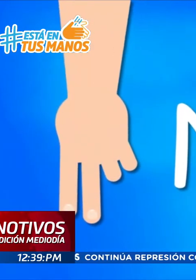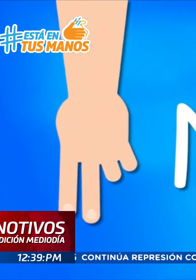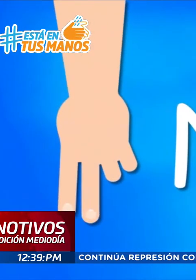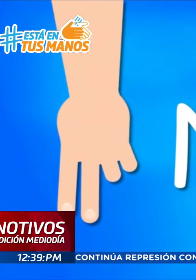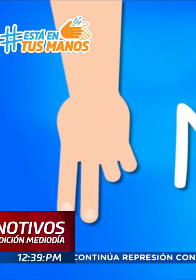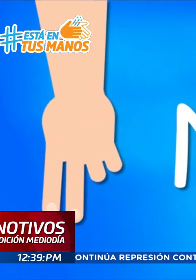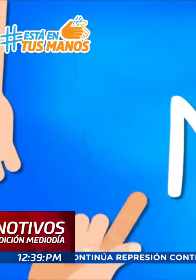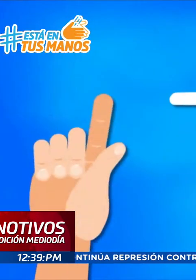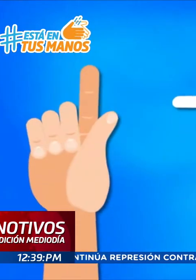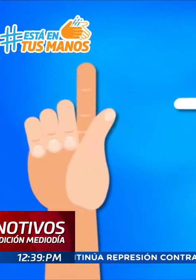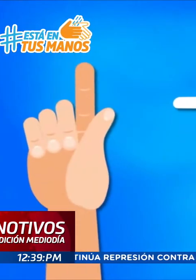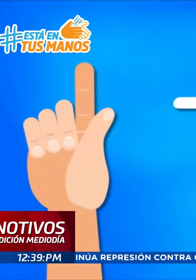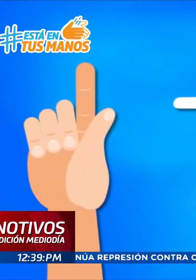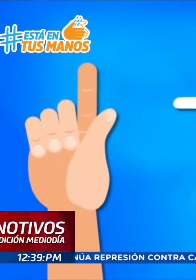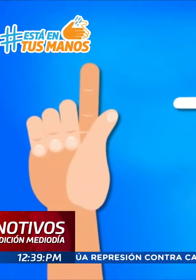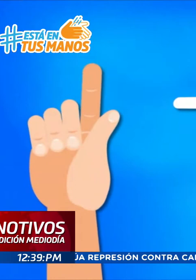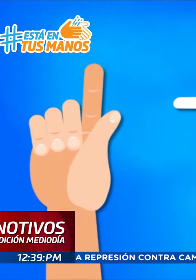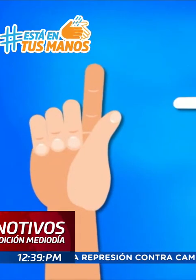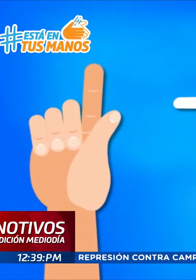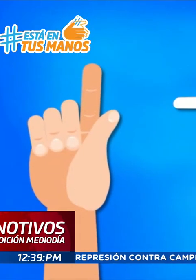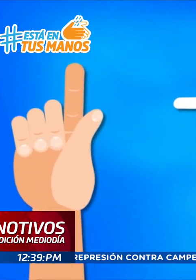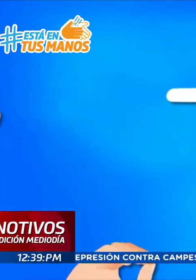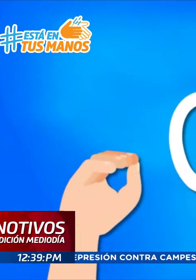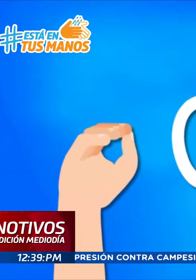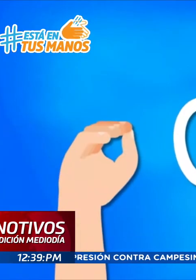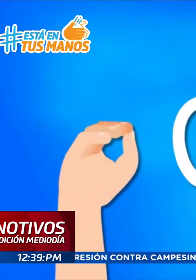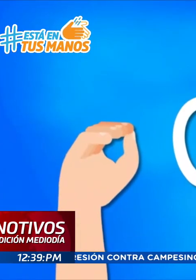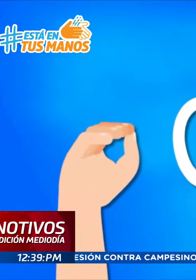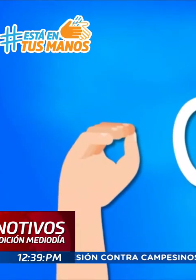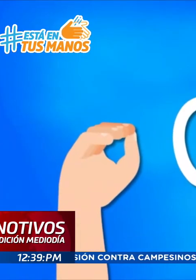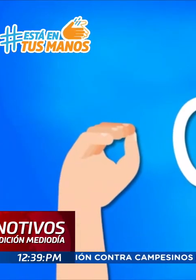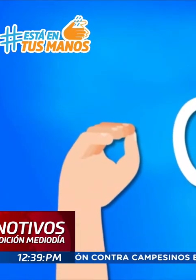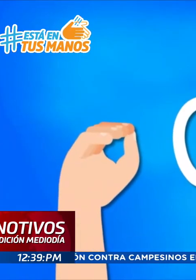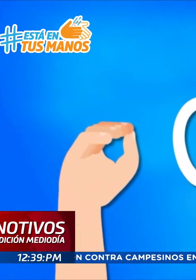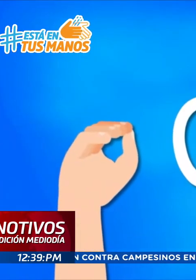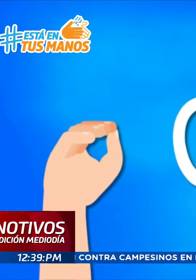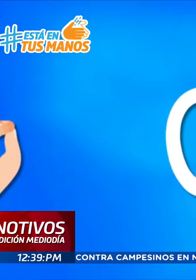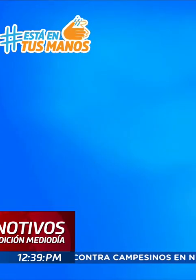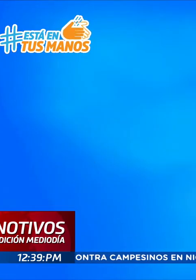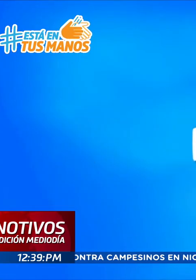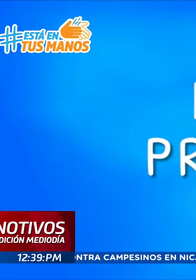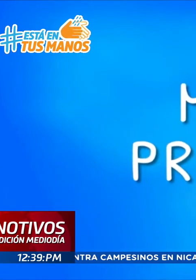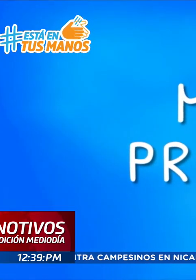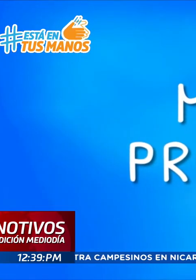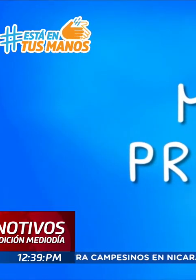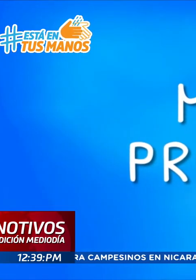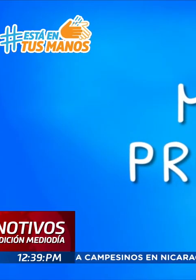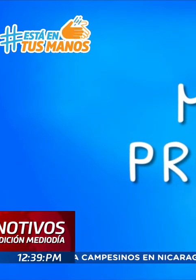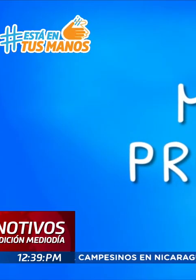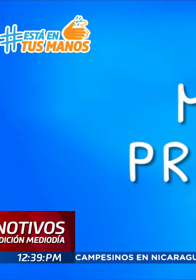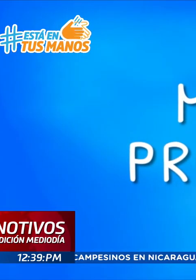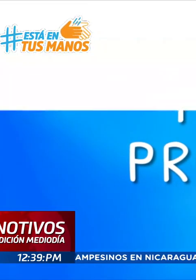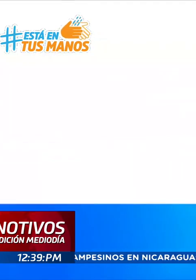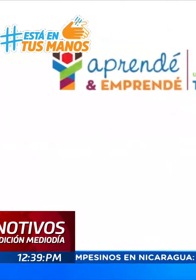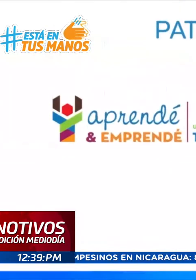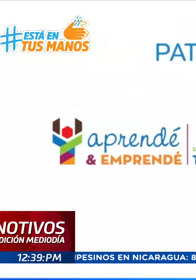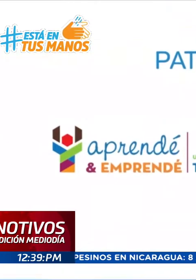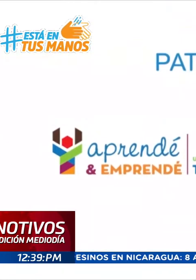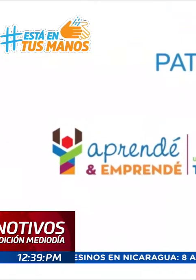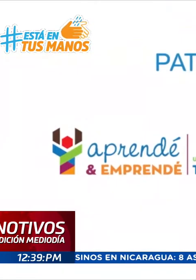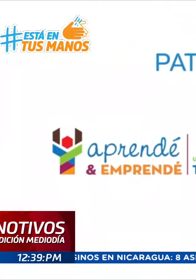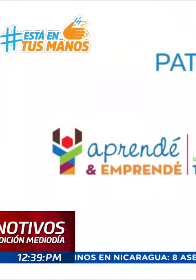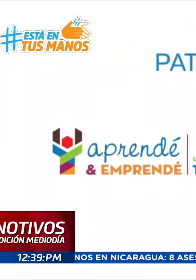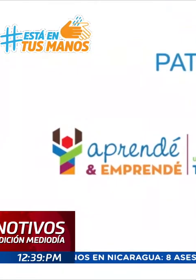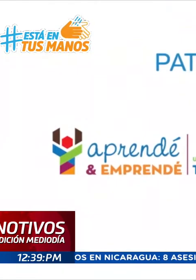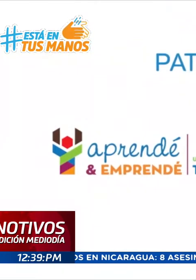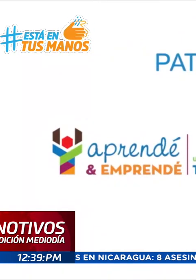objetivos de desarrollo sostenible que estamos poniendo en práctica. objetivo 10, que es el tema de la